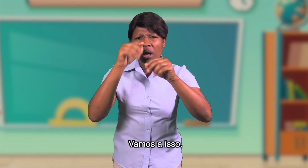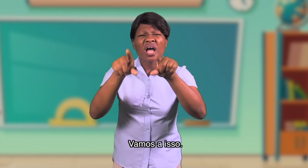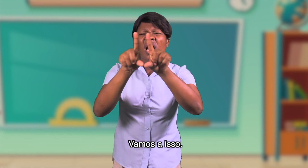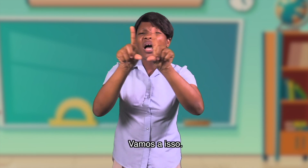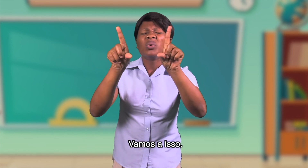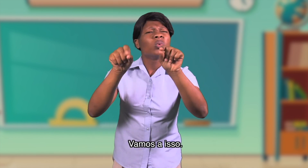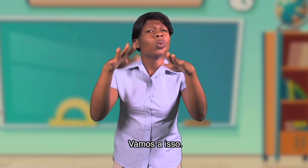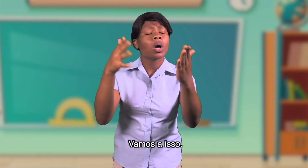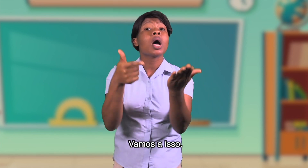isso.